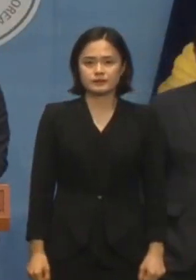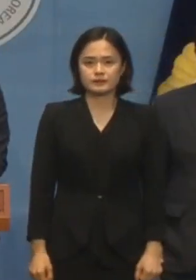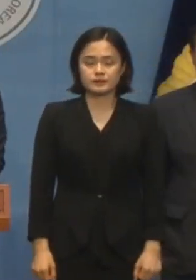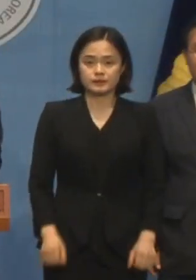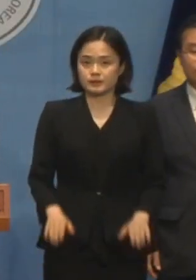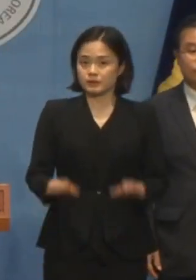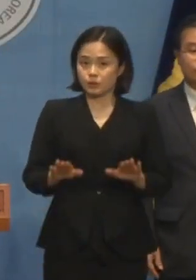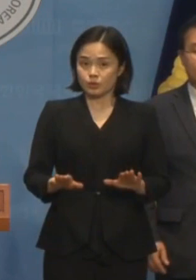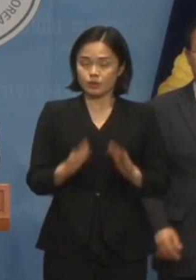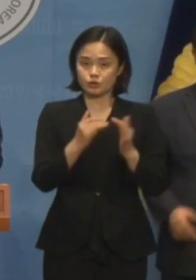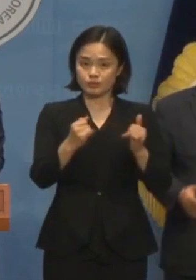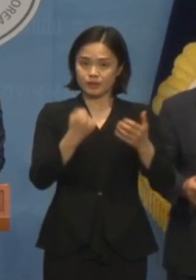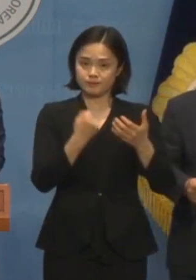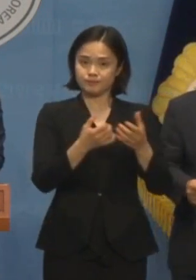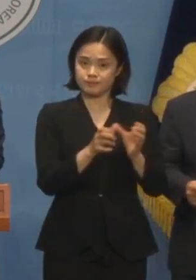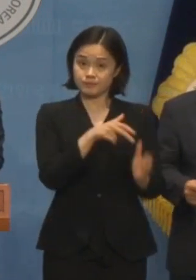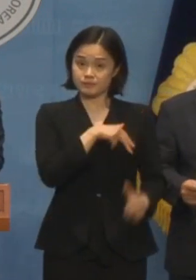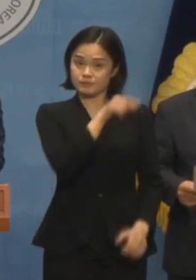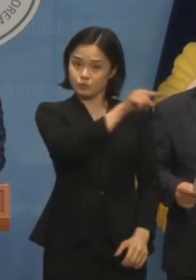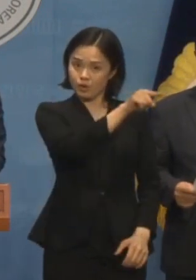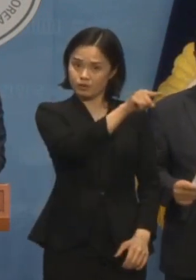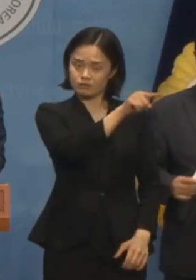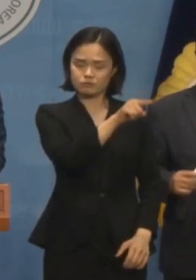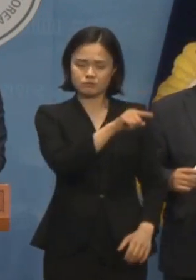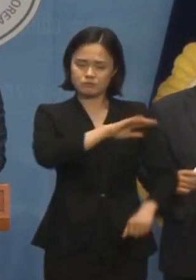오늘 국민의힘 의원들이 범한 행위는